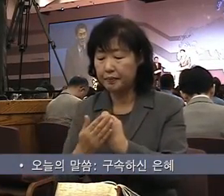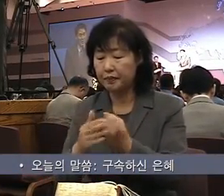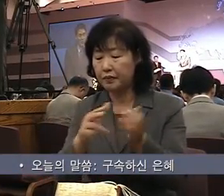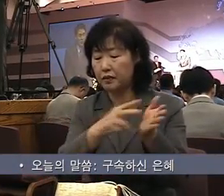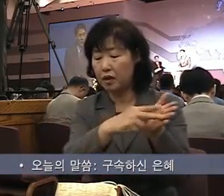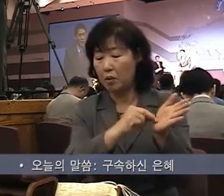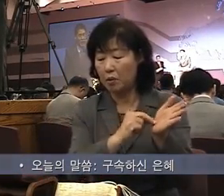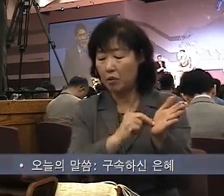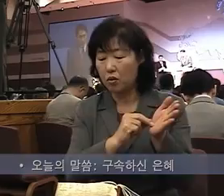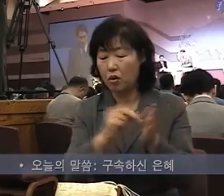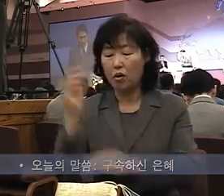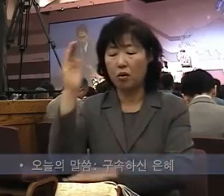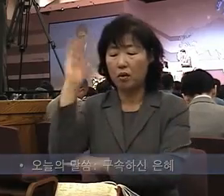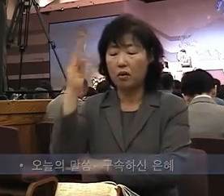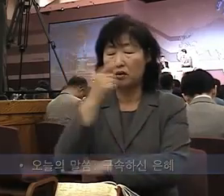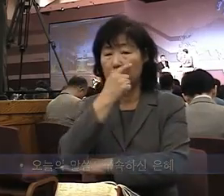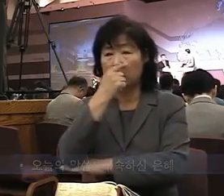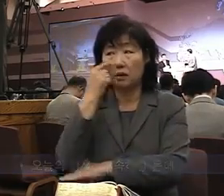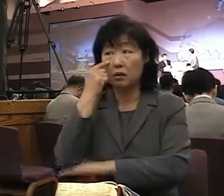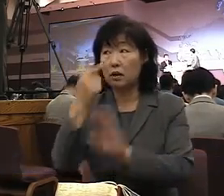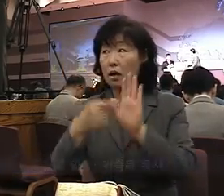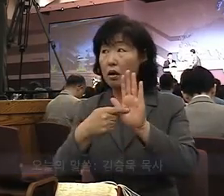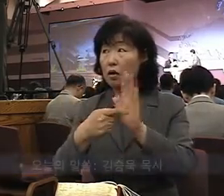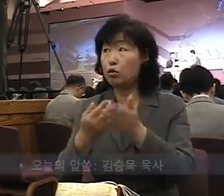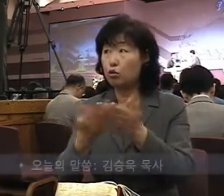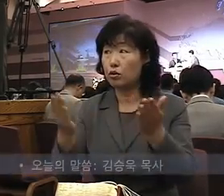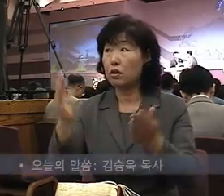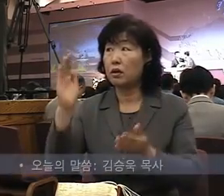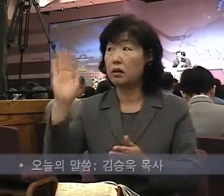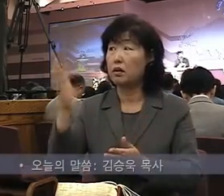제목으로 말씀 증거해 주시겠습니다.